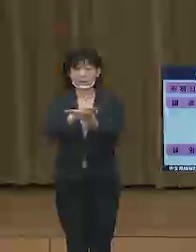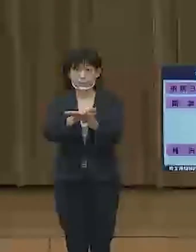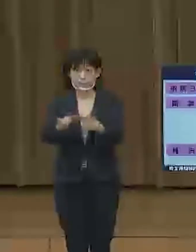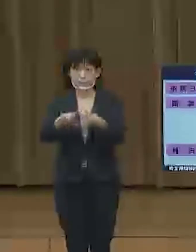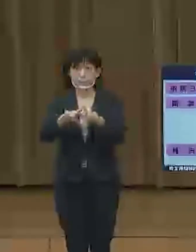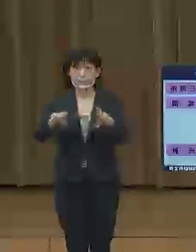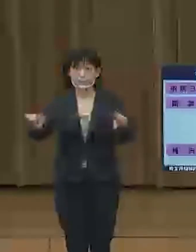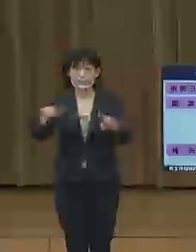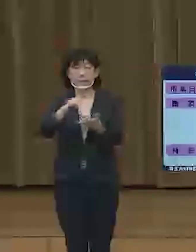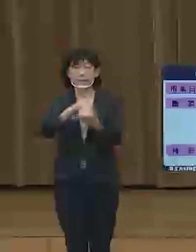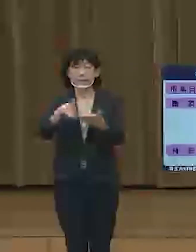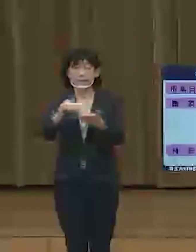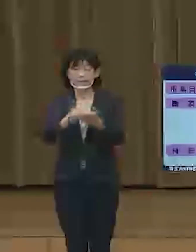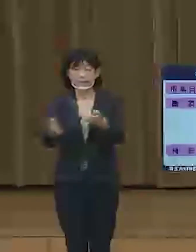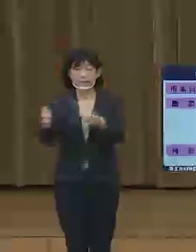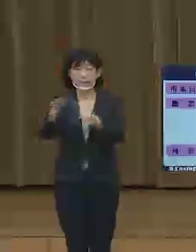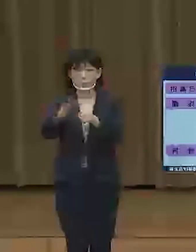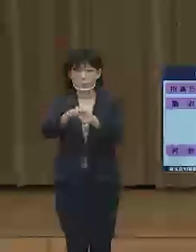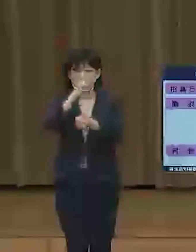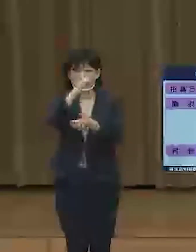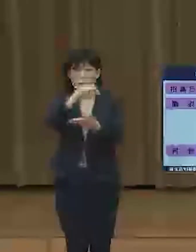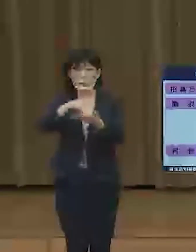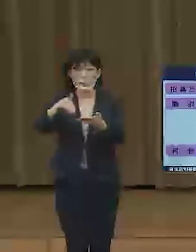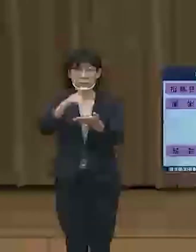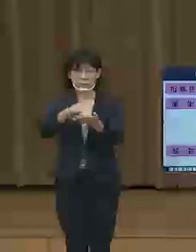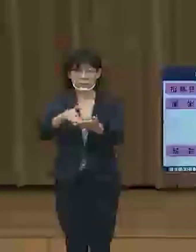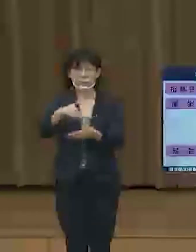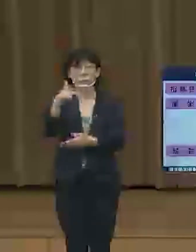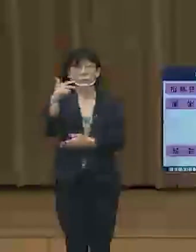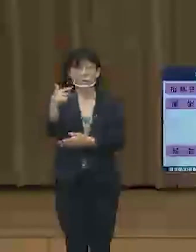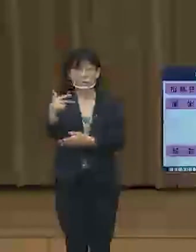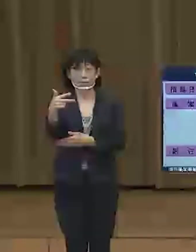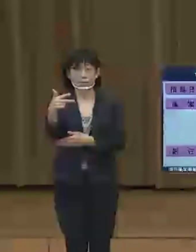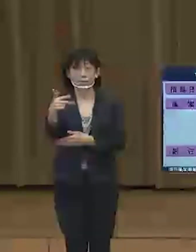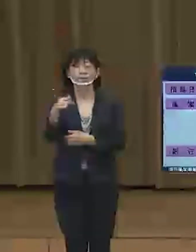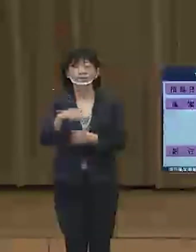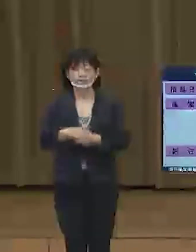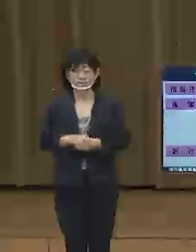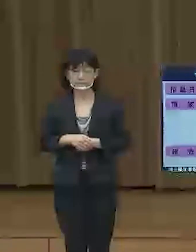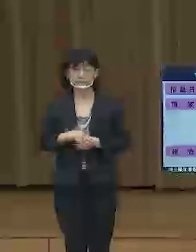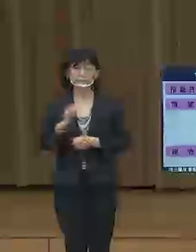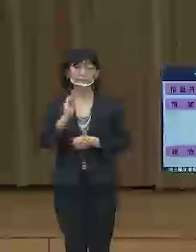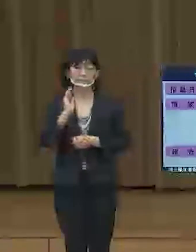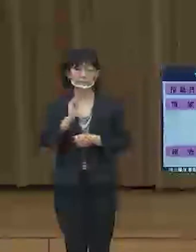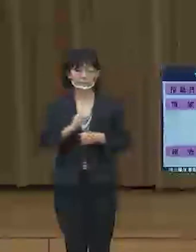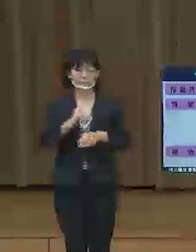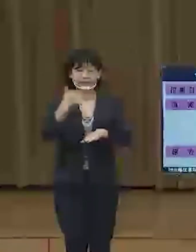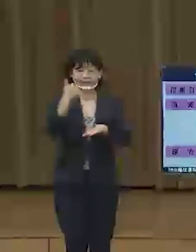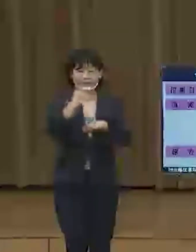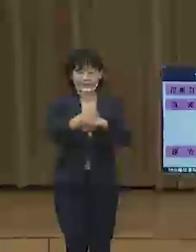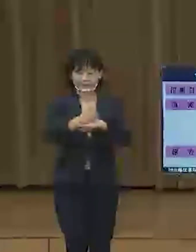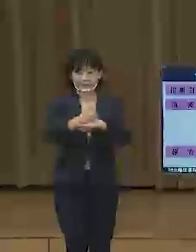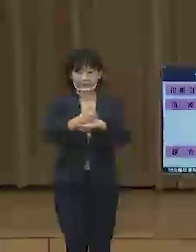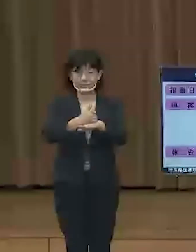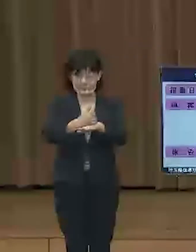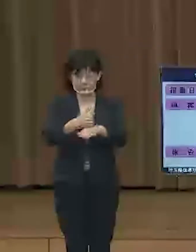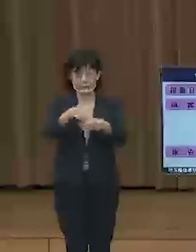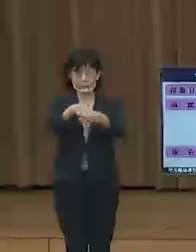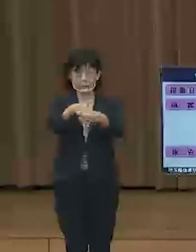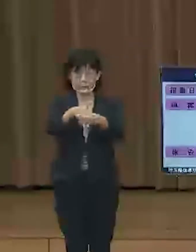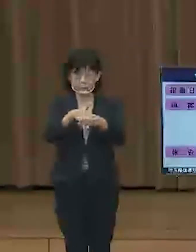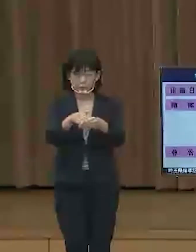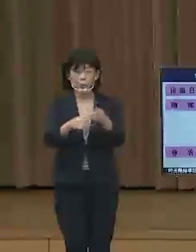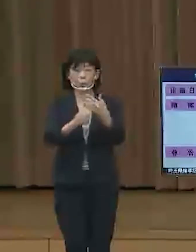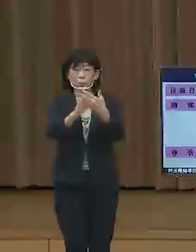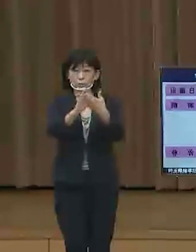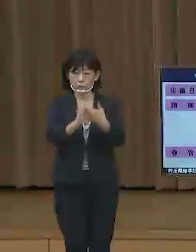計補正予算第7号の予算1件、そして知事等の給与の特例に関する条例などの